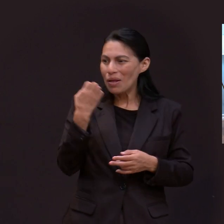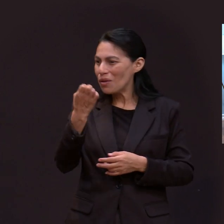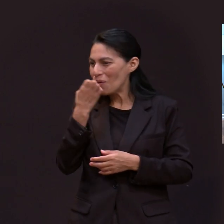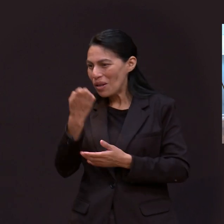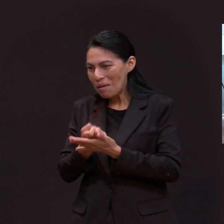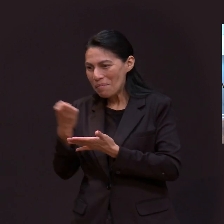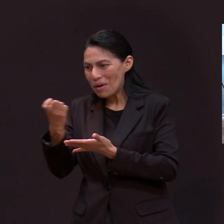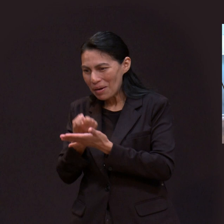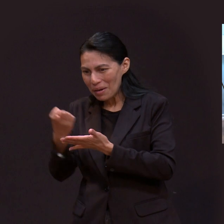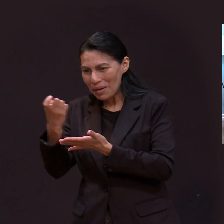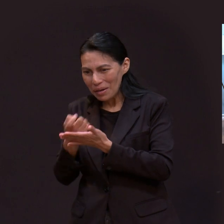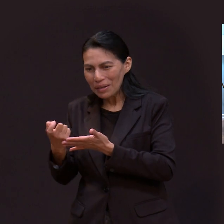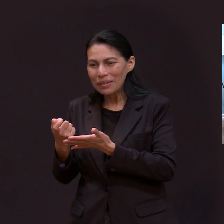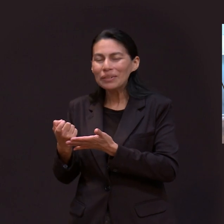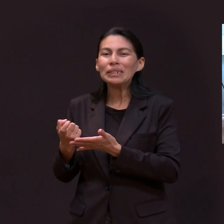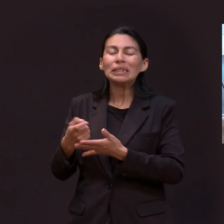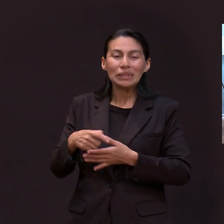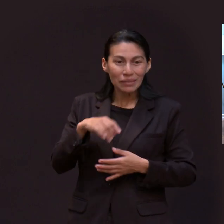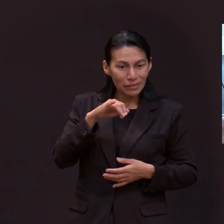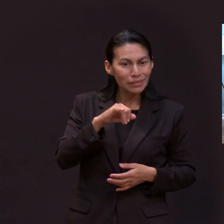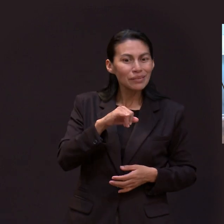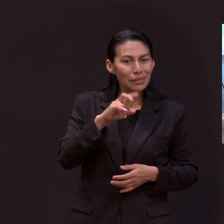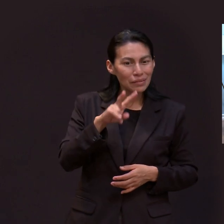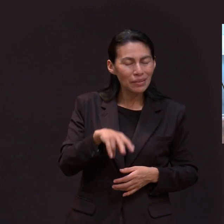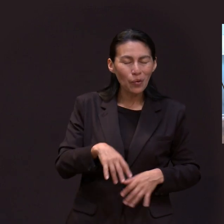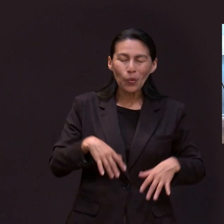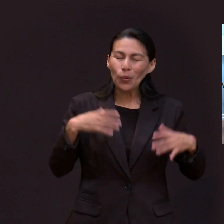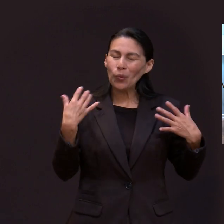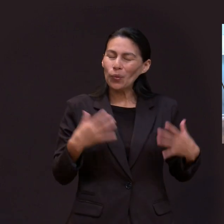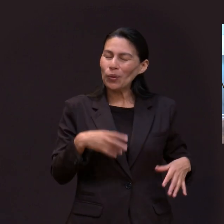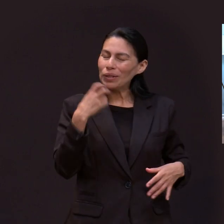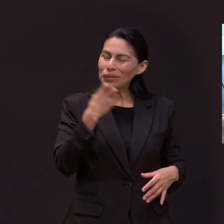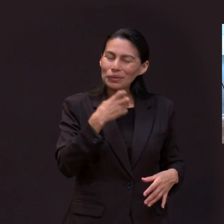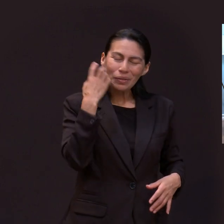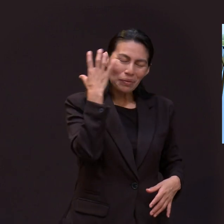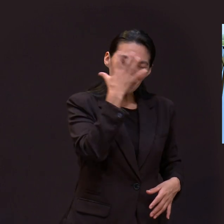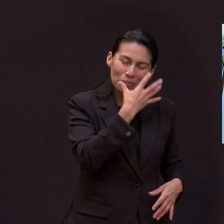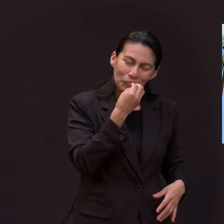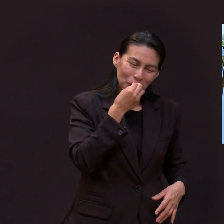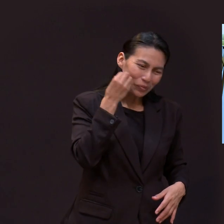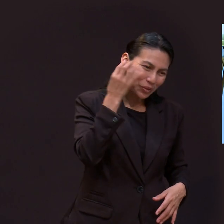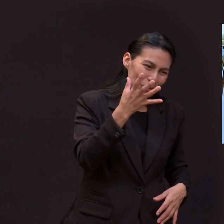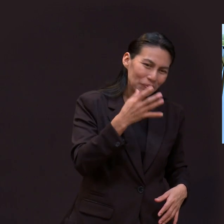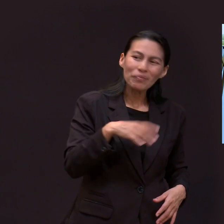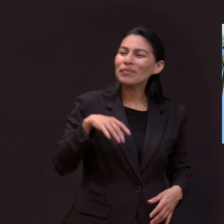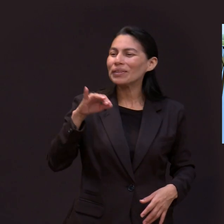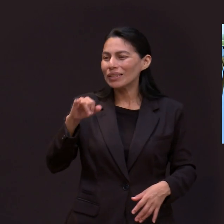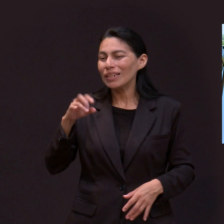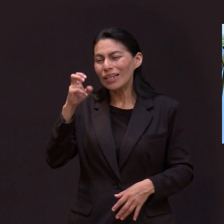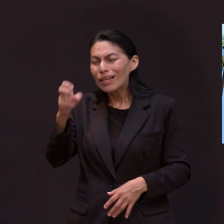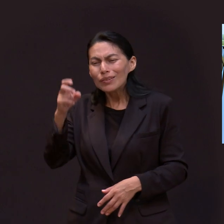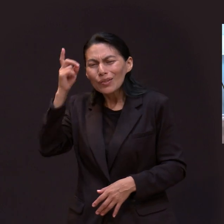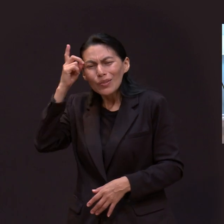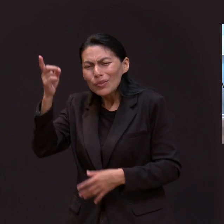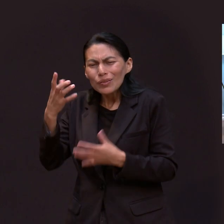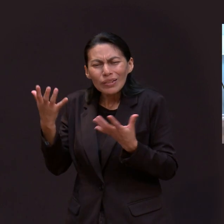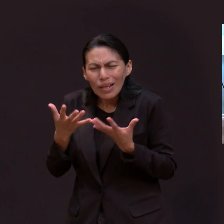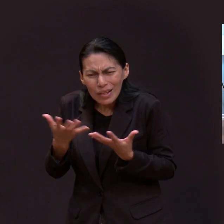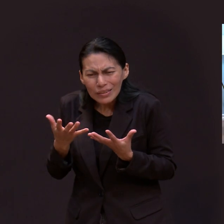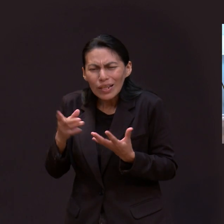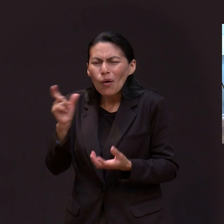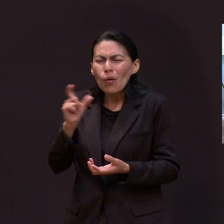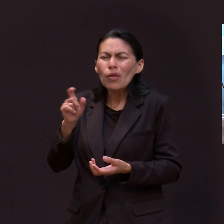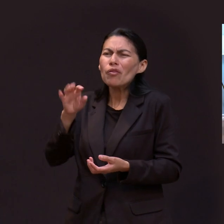suficiente para pagar la colegiatura sí eso es maravilloso si es así es como dios